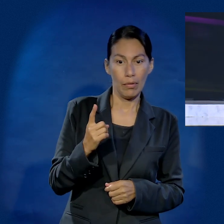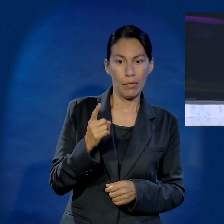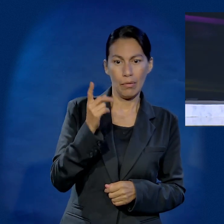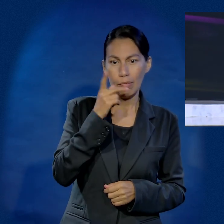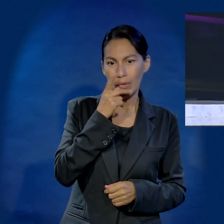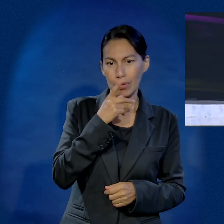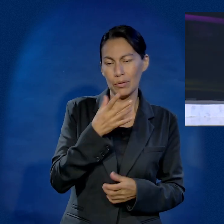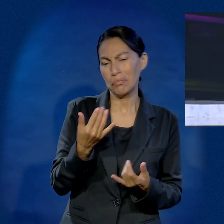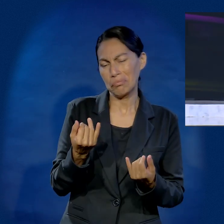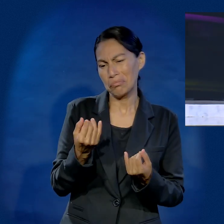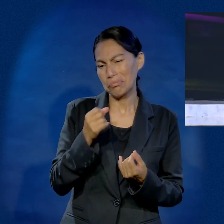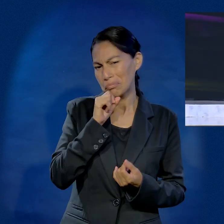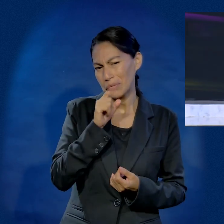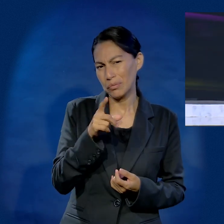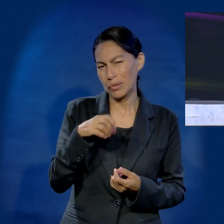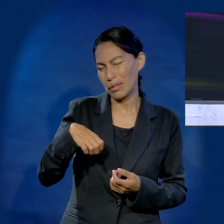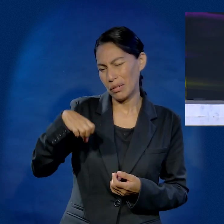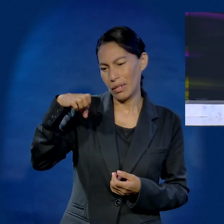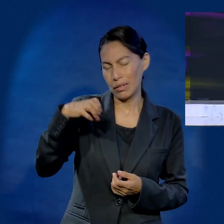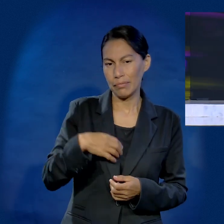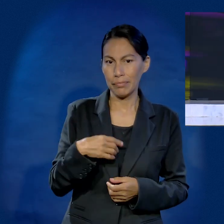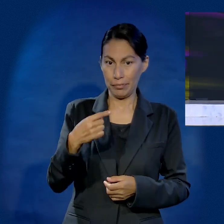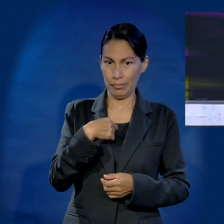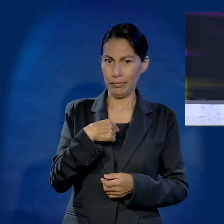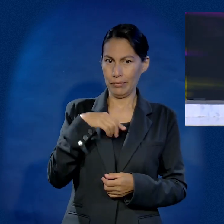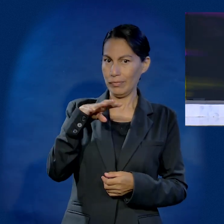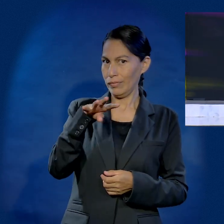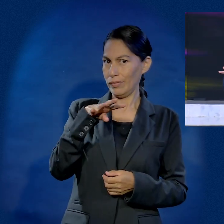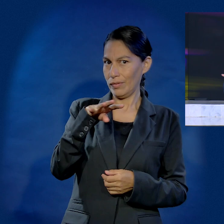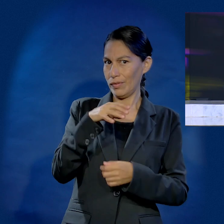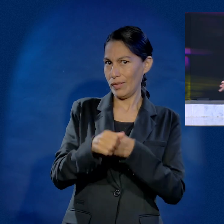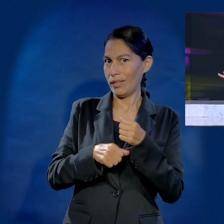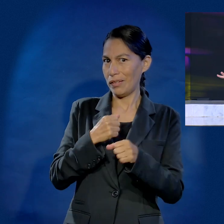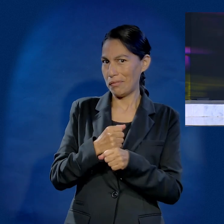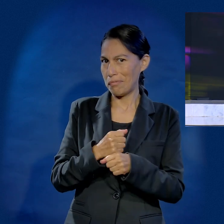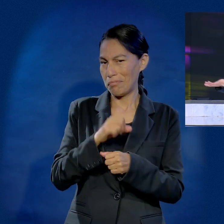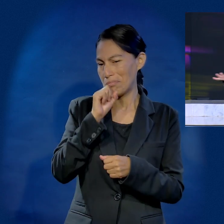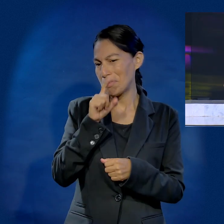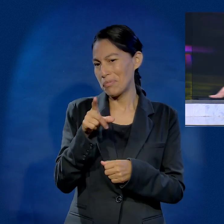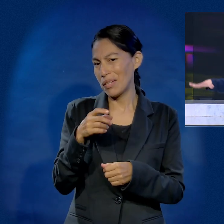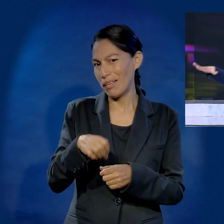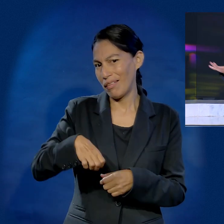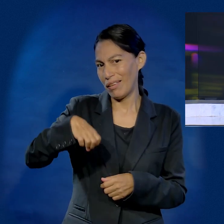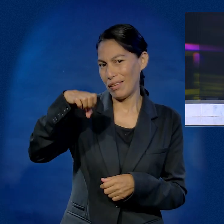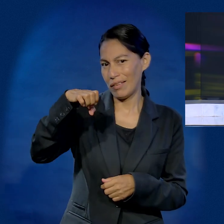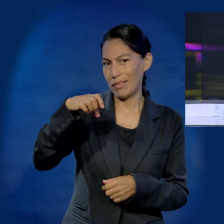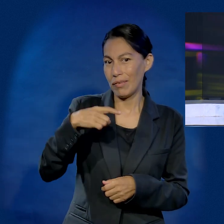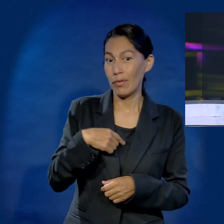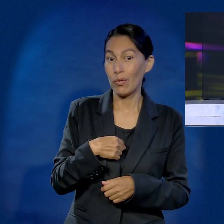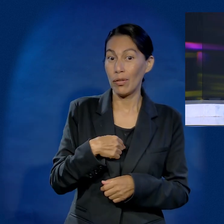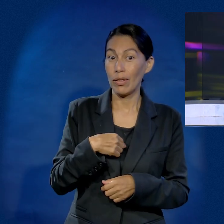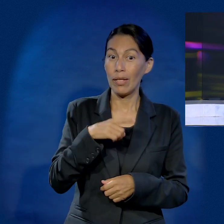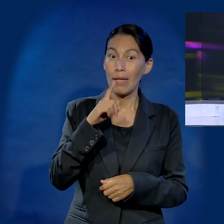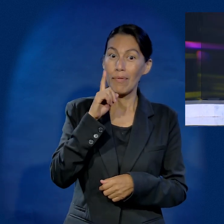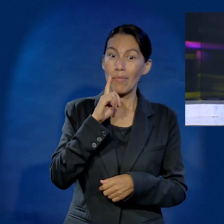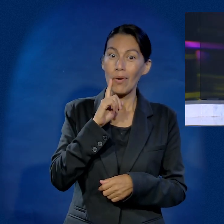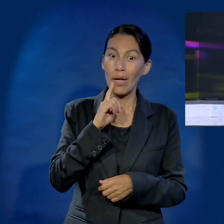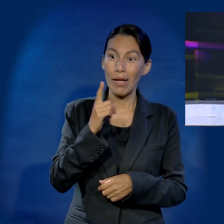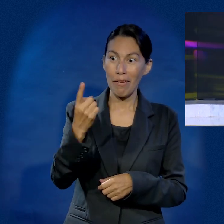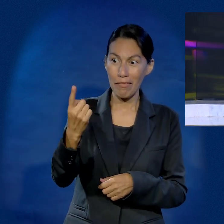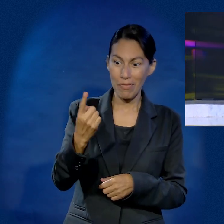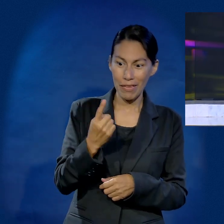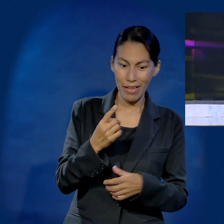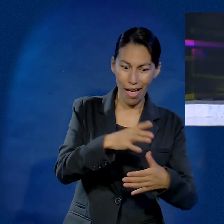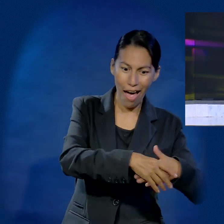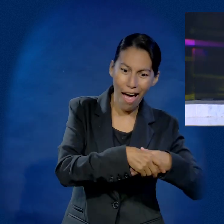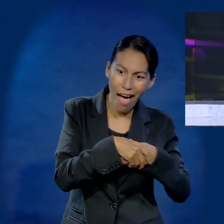pero pues estaba más o menos de la edad, comencé mi primer distrito a los 19 años, entonces más o menos estaba como los muchachos. Viene una chica